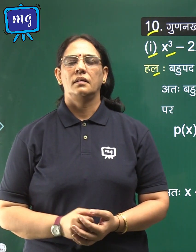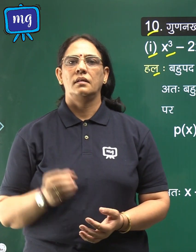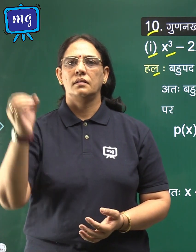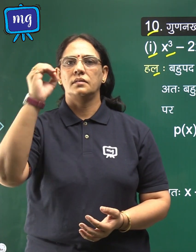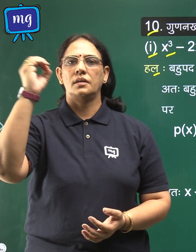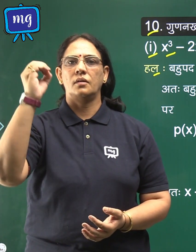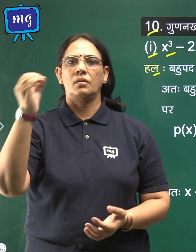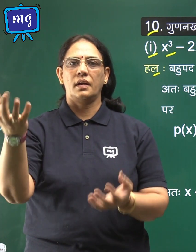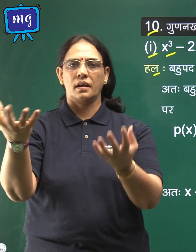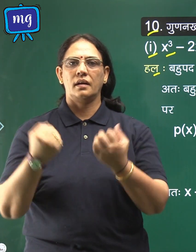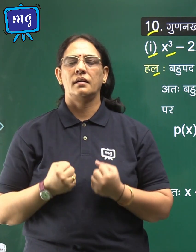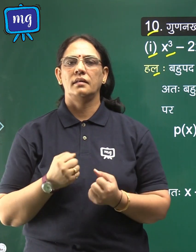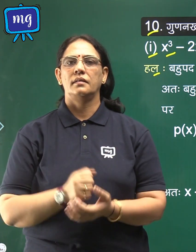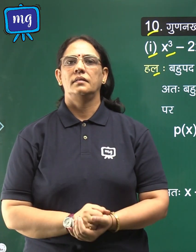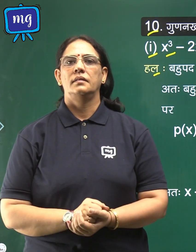शून्य लेंगे,